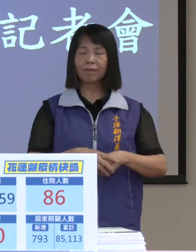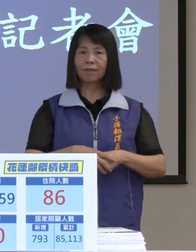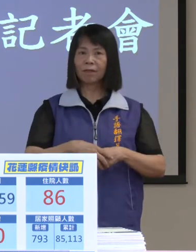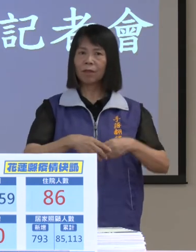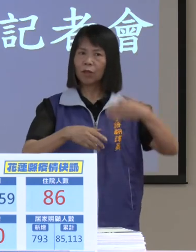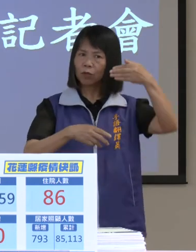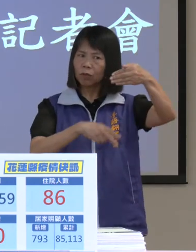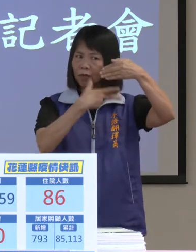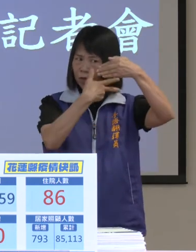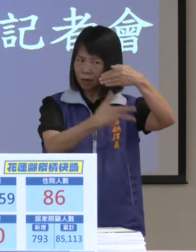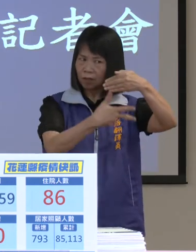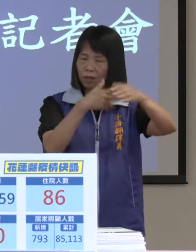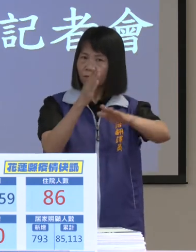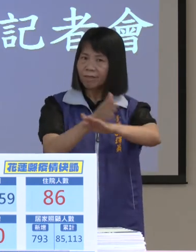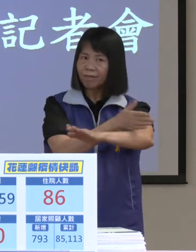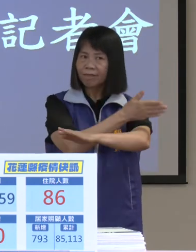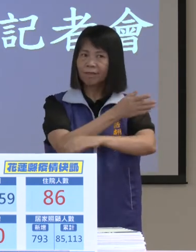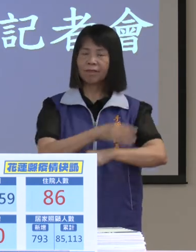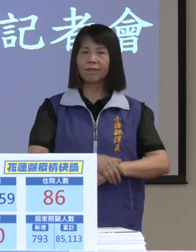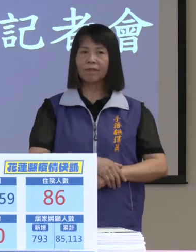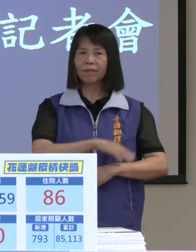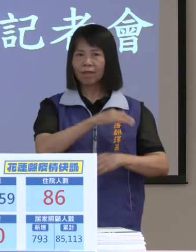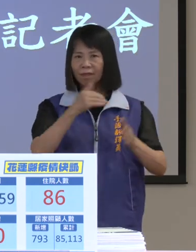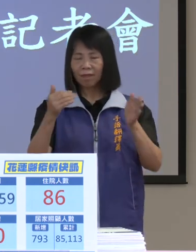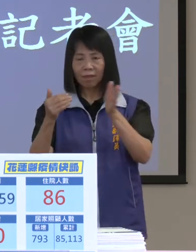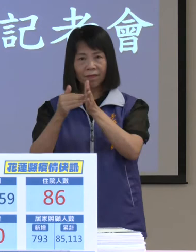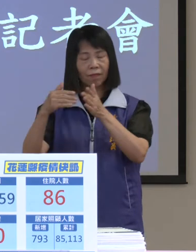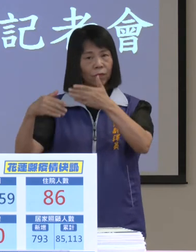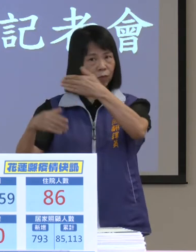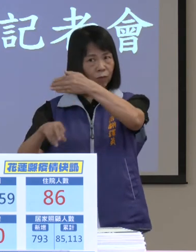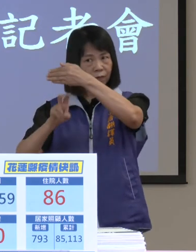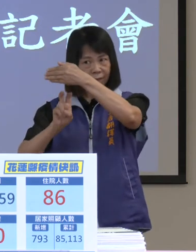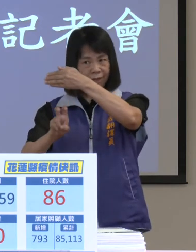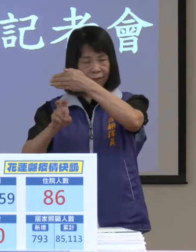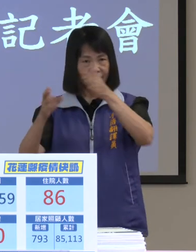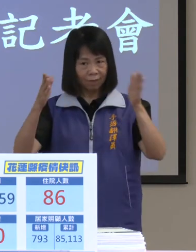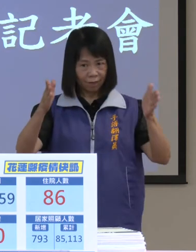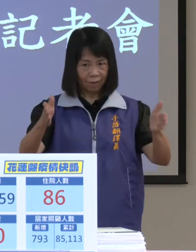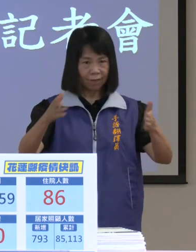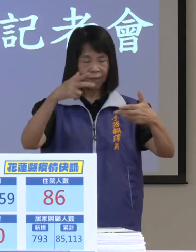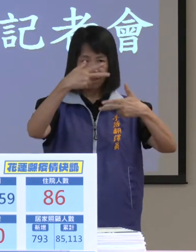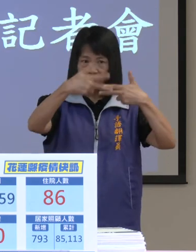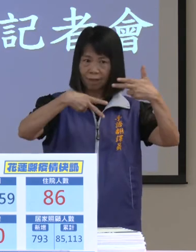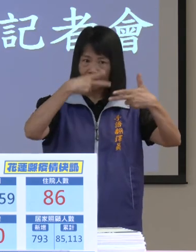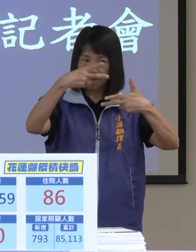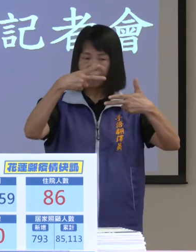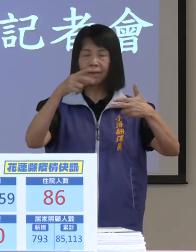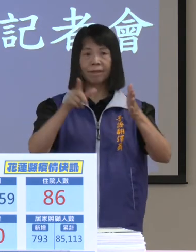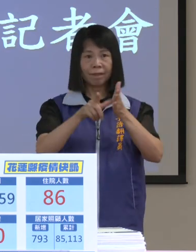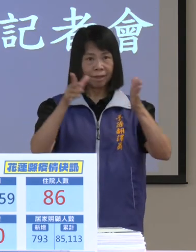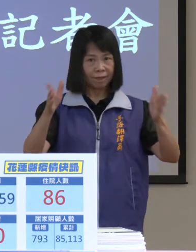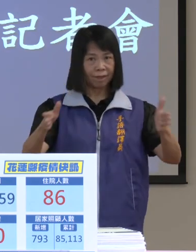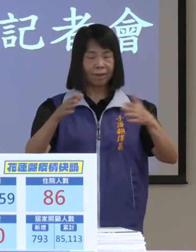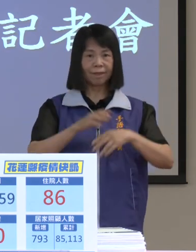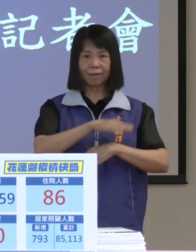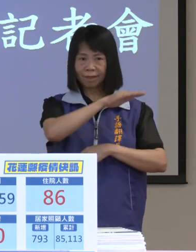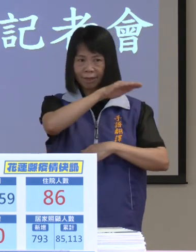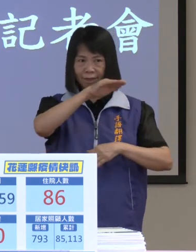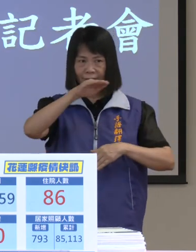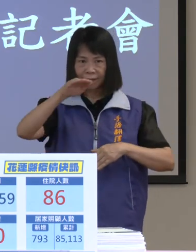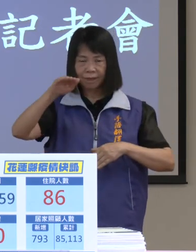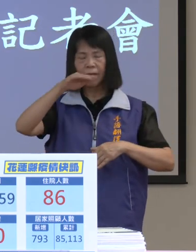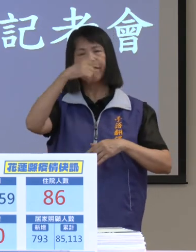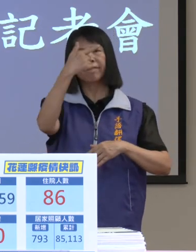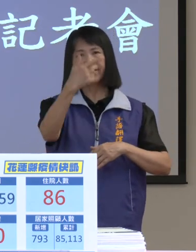们的9月7号之后一直到我们这个9月20号这两周，那整体来讲这个曲线非常的